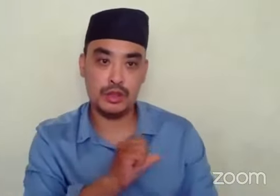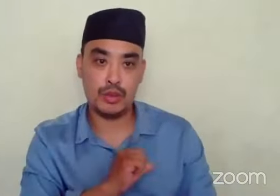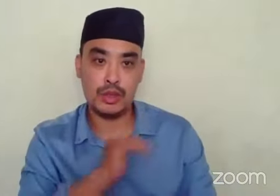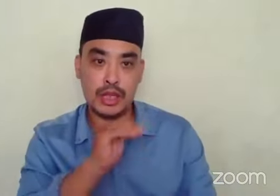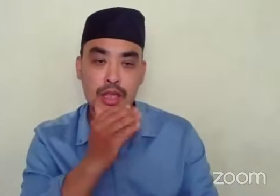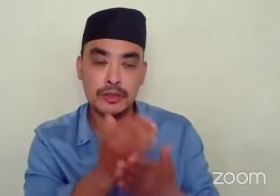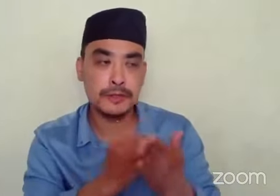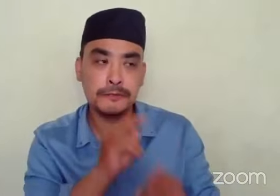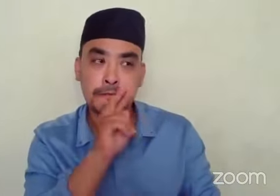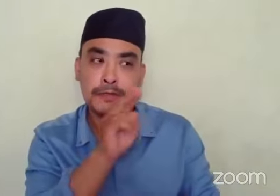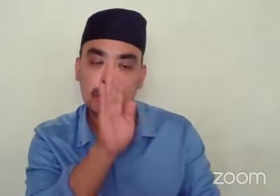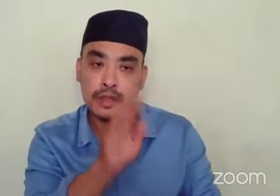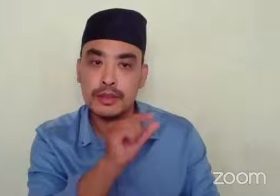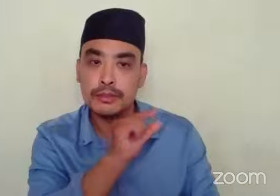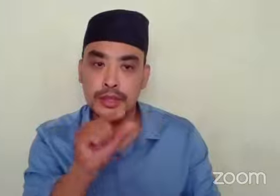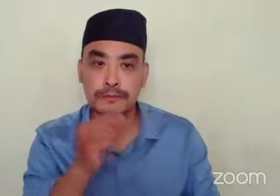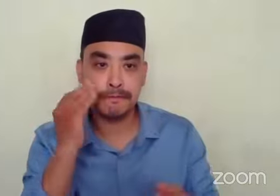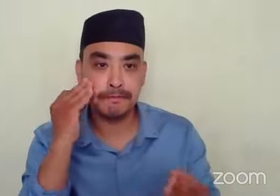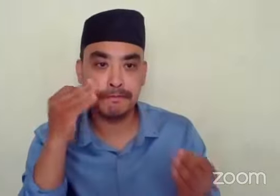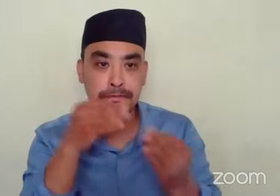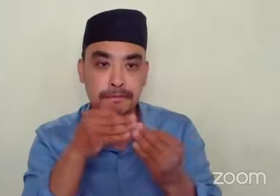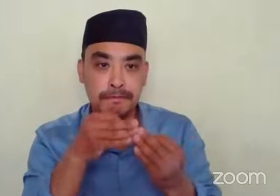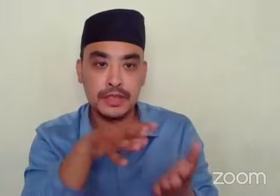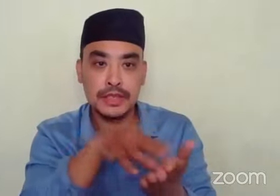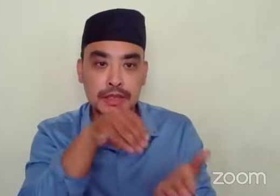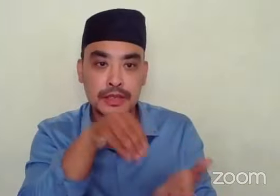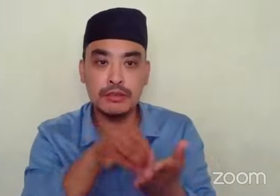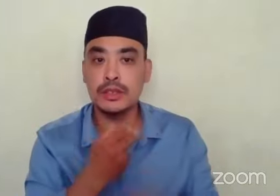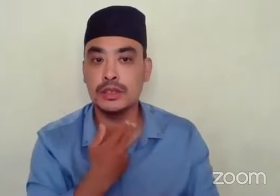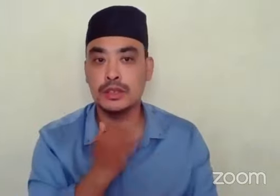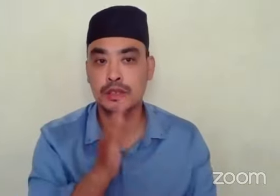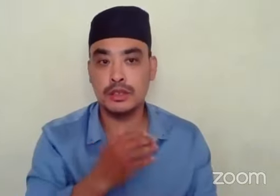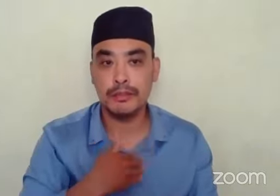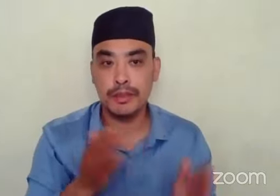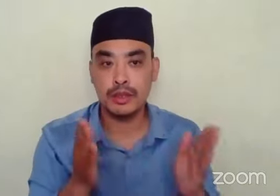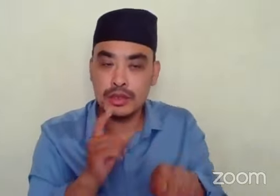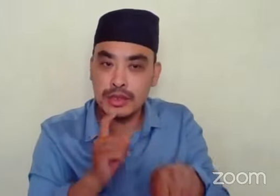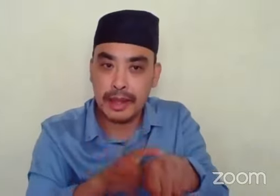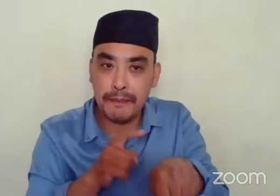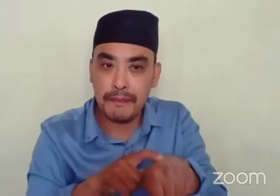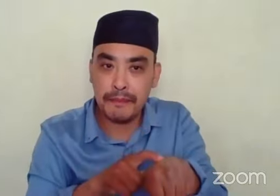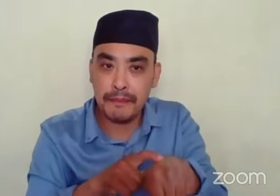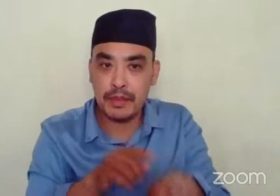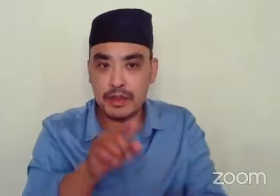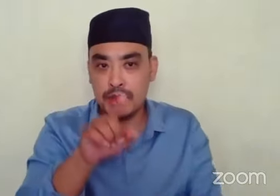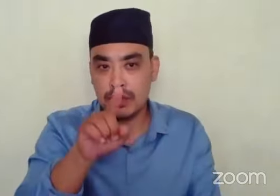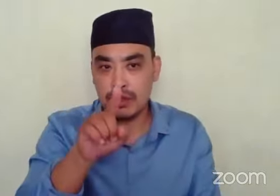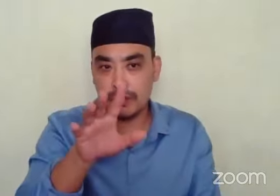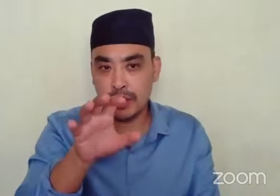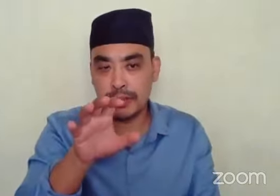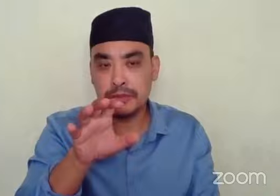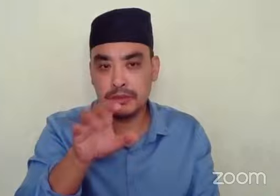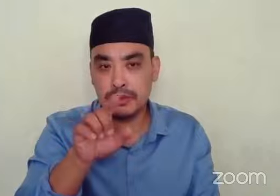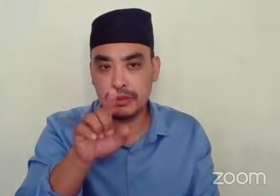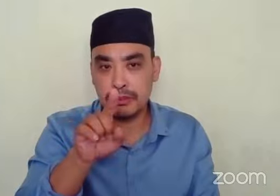हेरिएको छ भन्ने विषयमा नै म फोकस हुन चाहन्छु. मेरो समय भनेको कति 15 मिनटसम्म हो